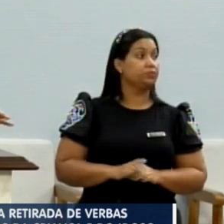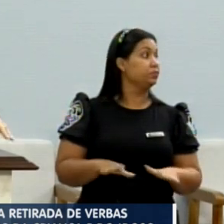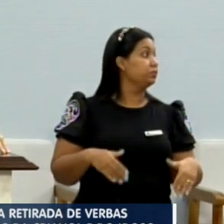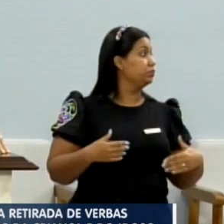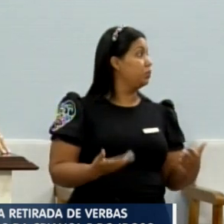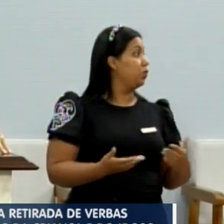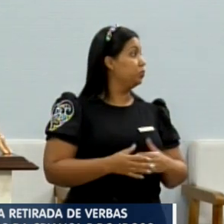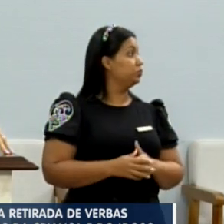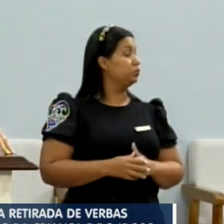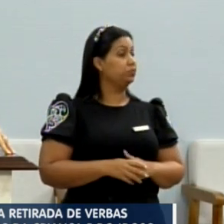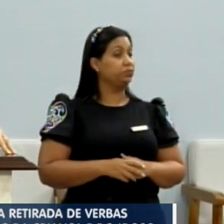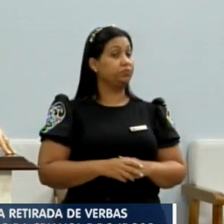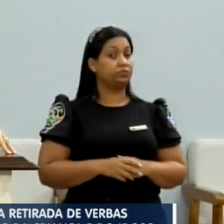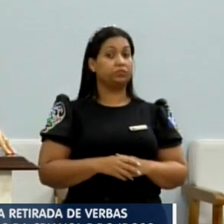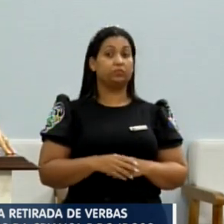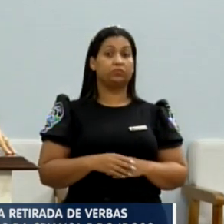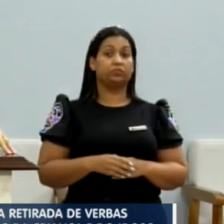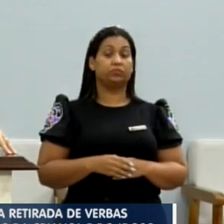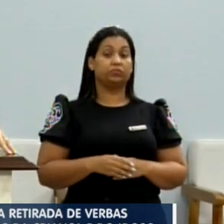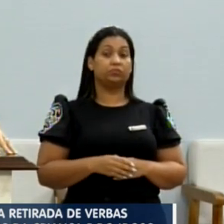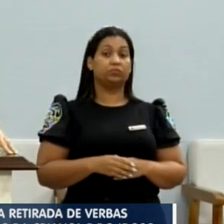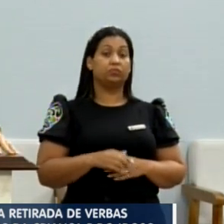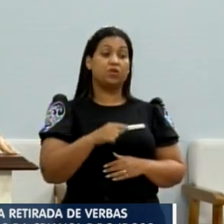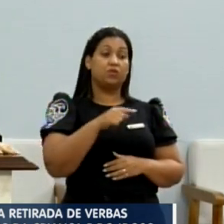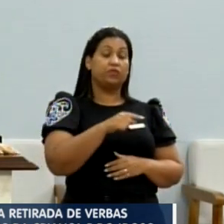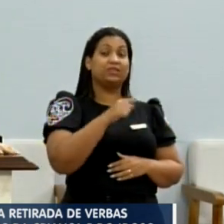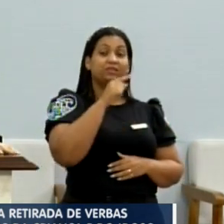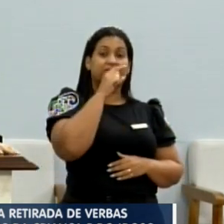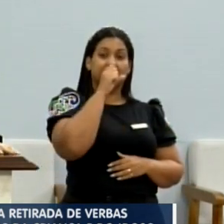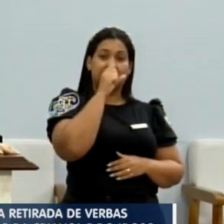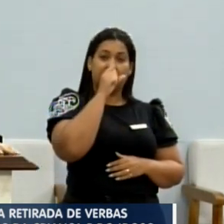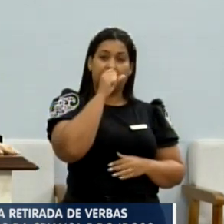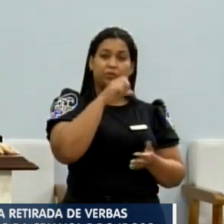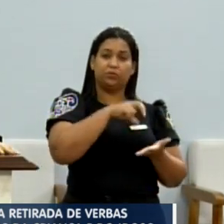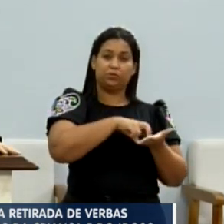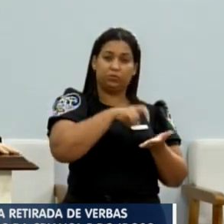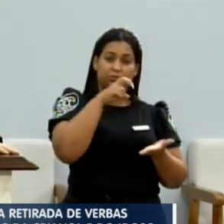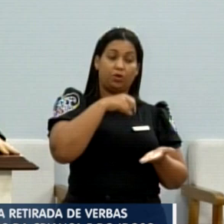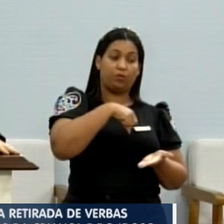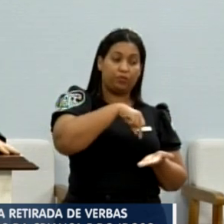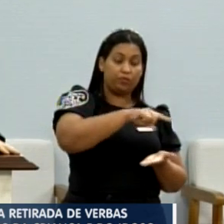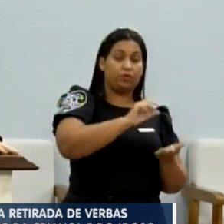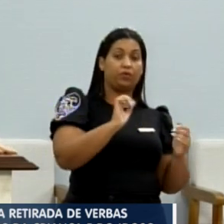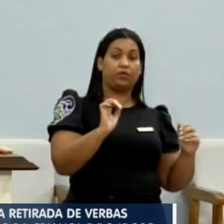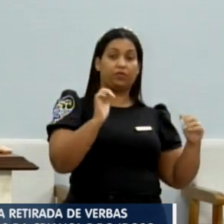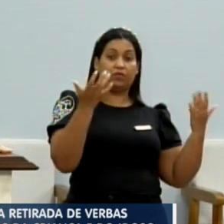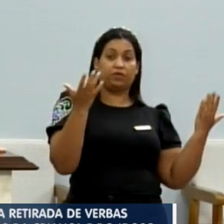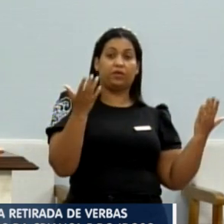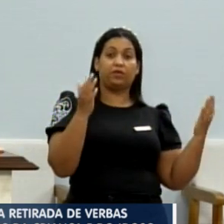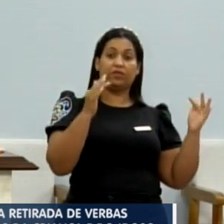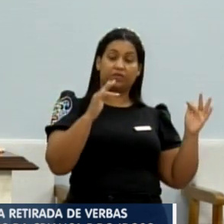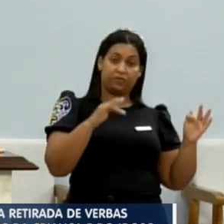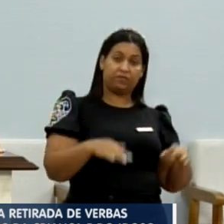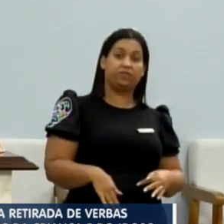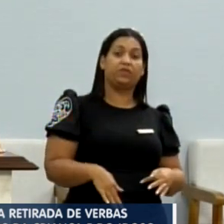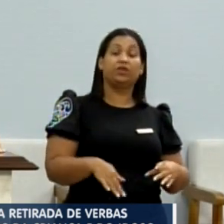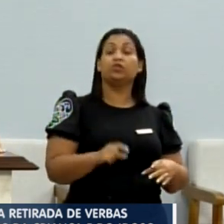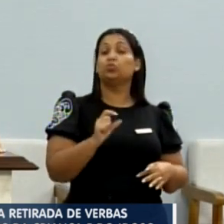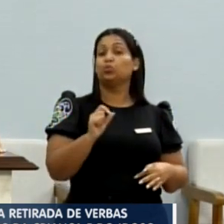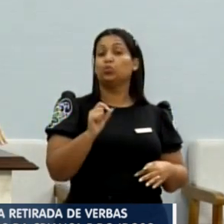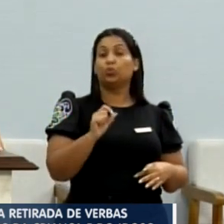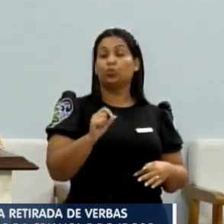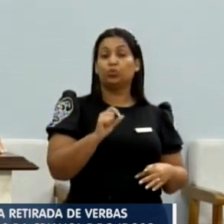bom estive no sábado pela manhã no evento de encerramento dos jogos abertos